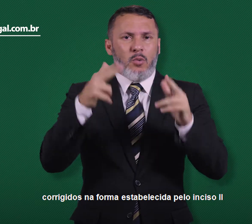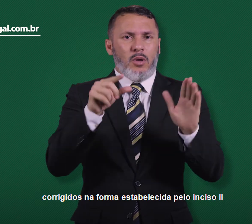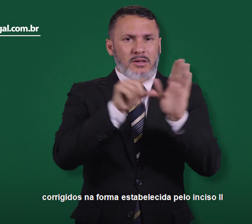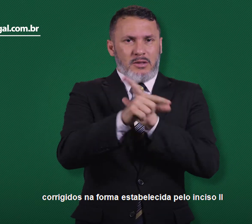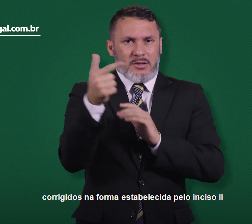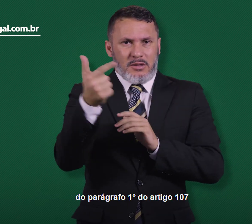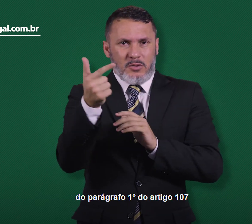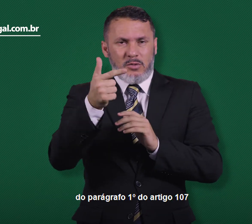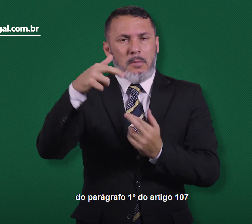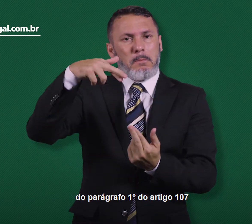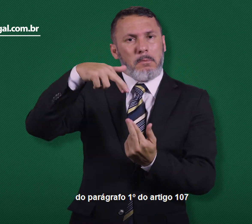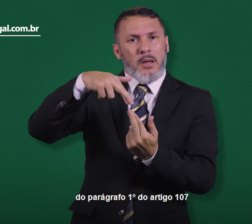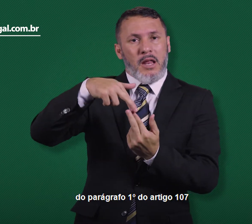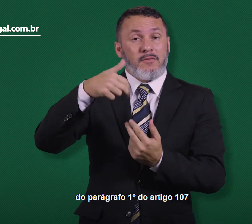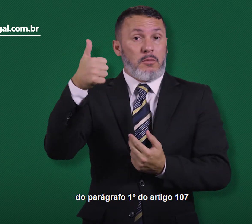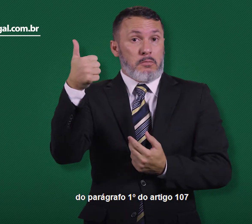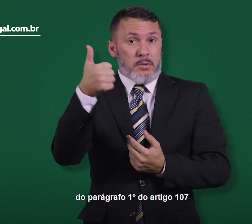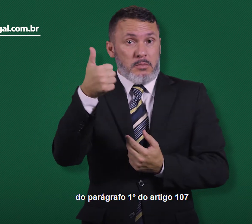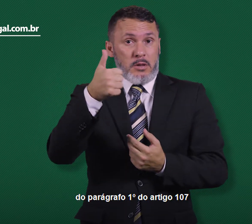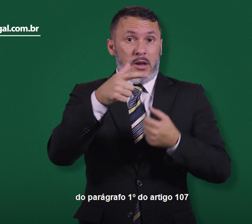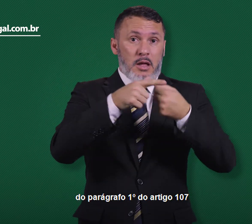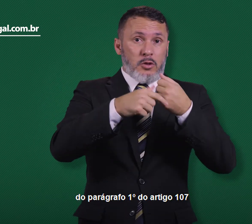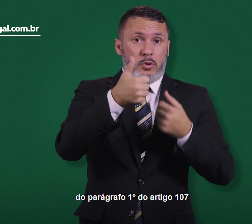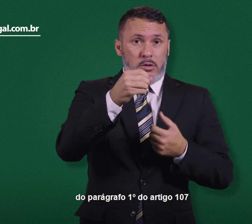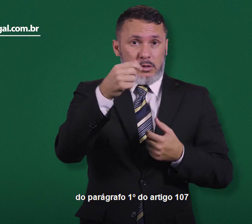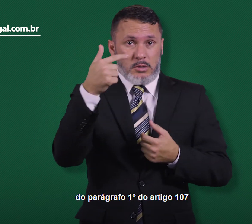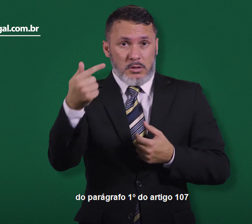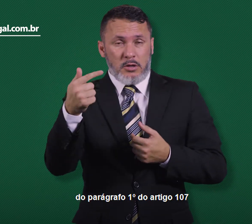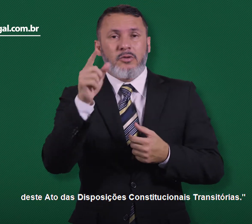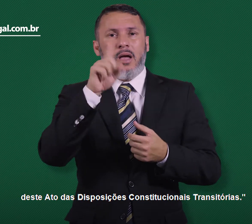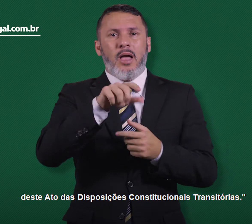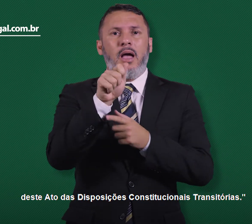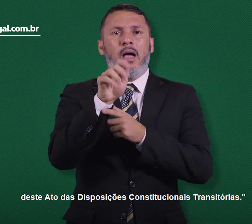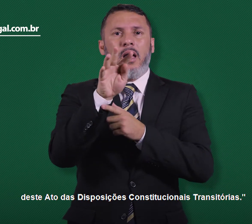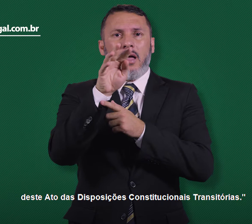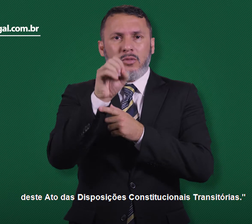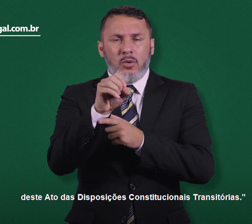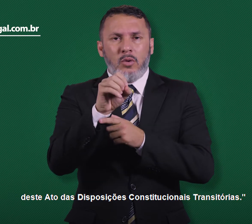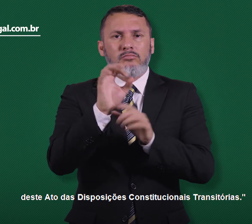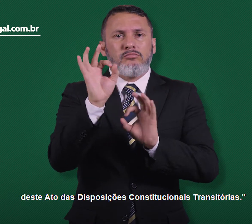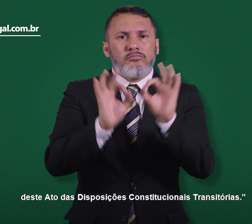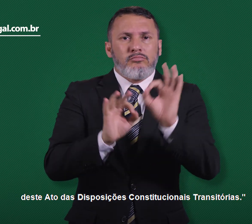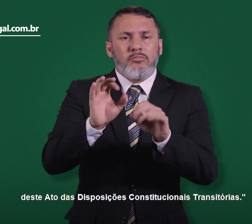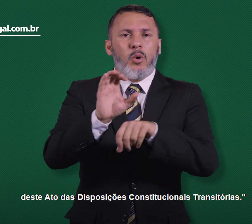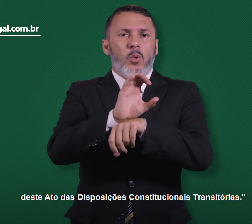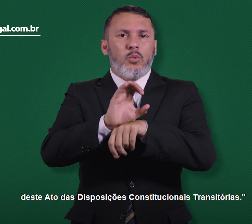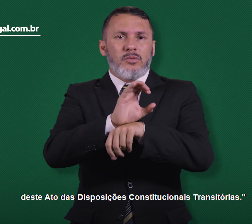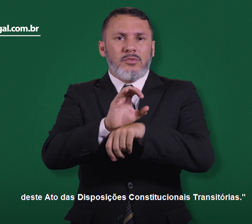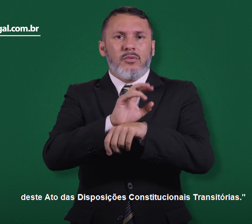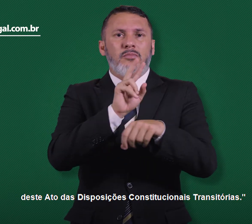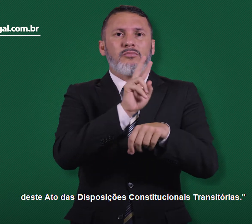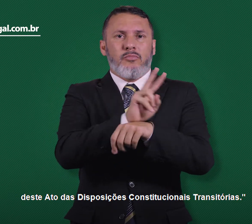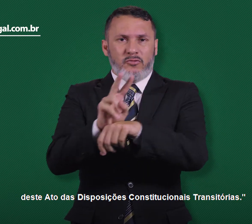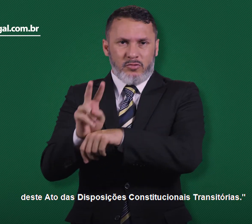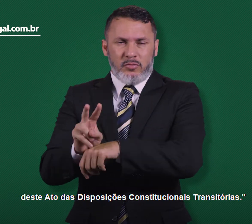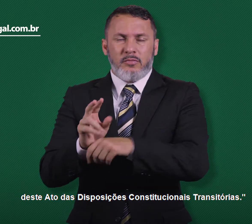2º do parágrafo 1º do artigo 107 deste ato das disposições constitucionais